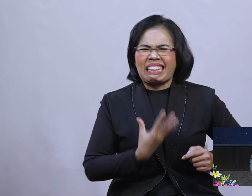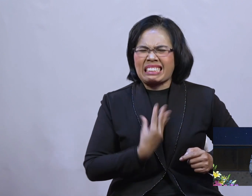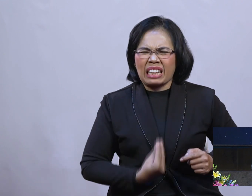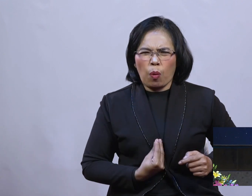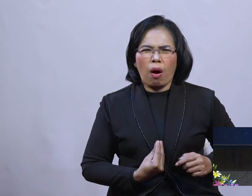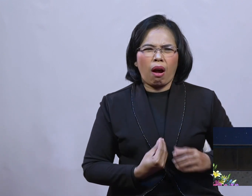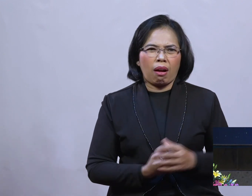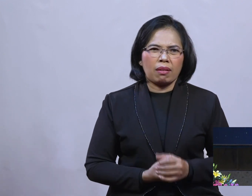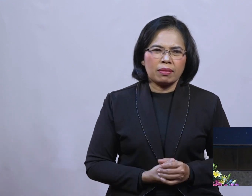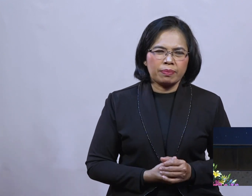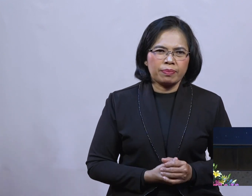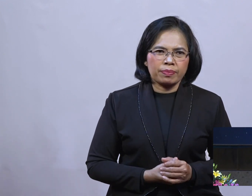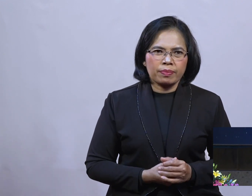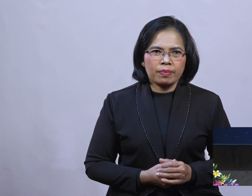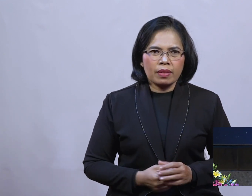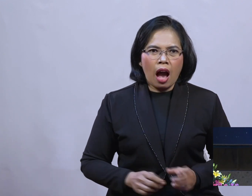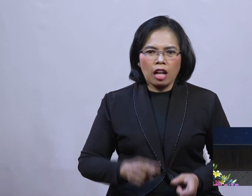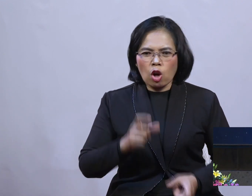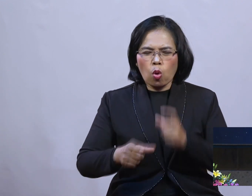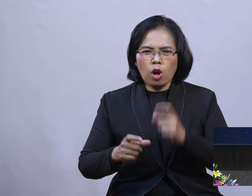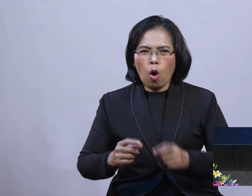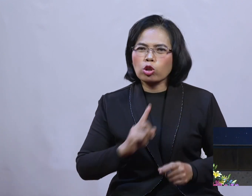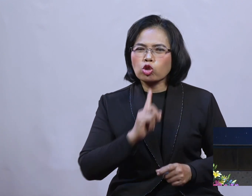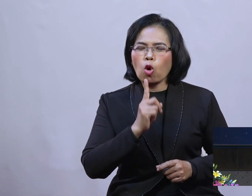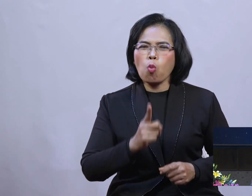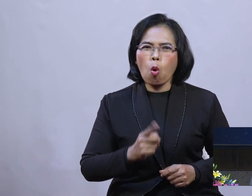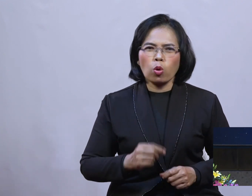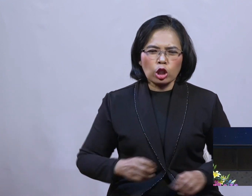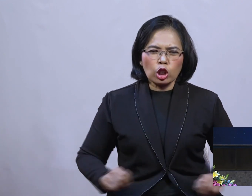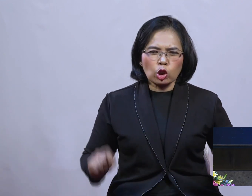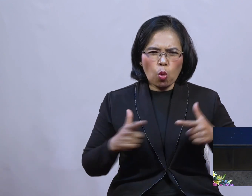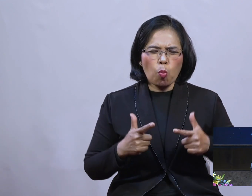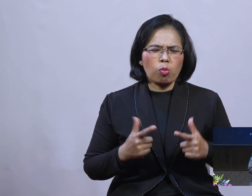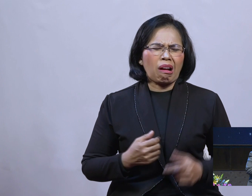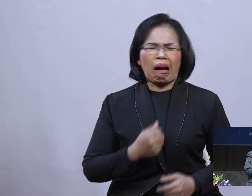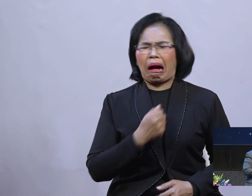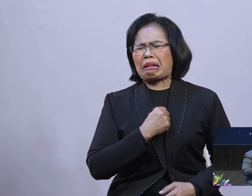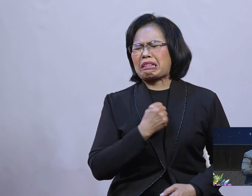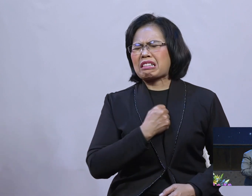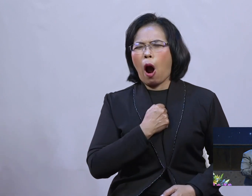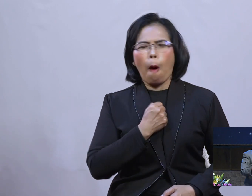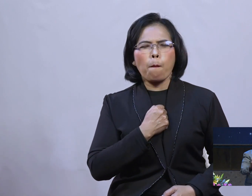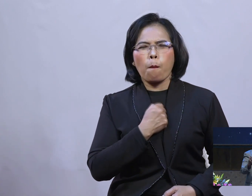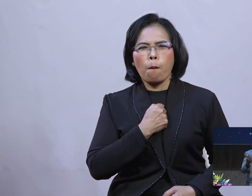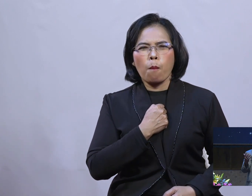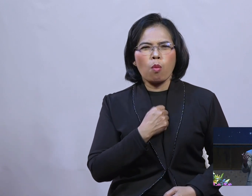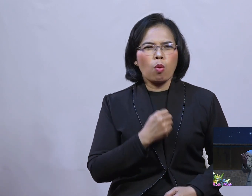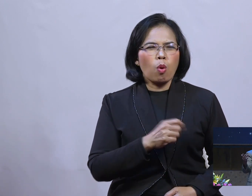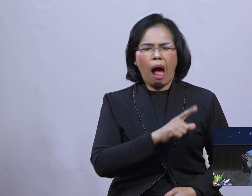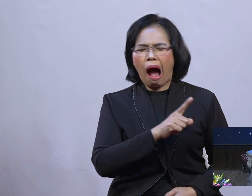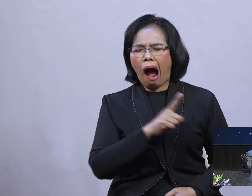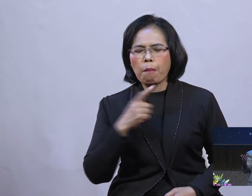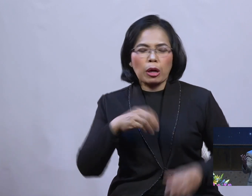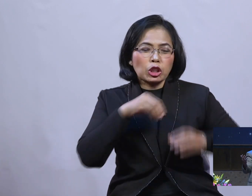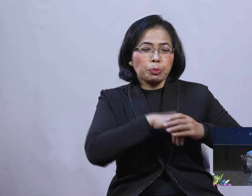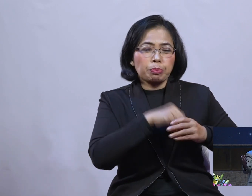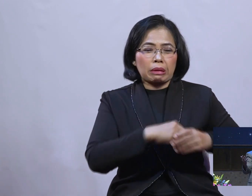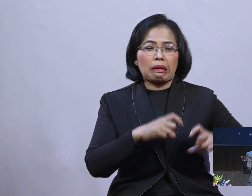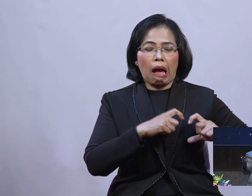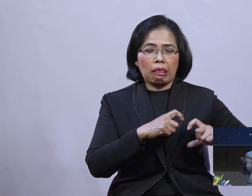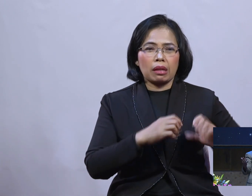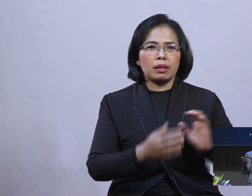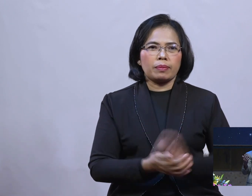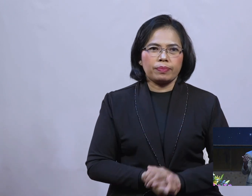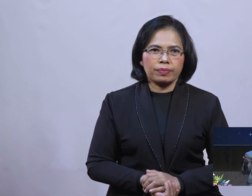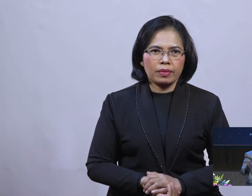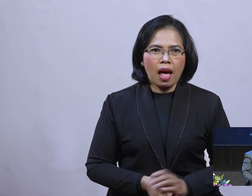hanya orang sombong yang hidup dengan kedendaman berlarut-larut tapi orang rendah hati akan berkata Tuhan